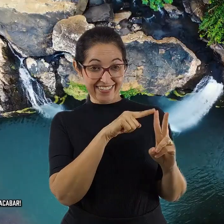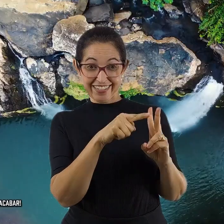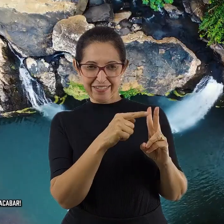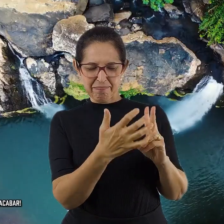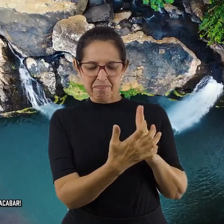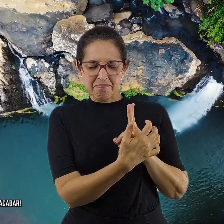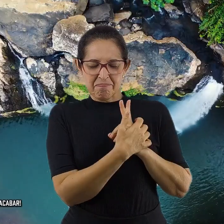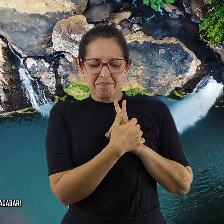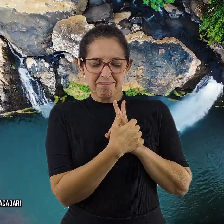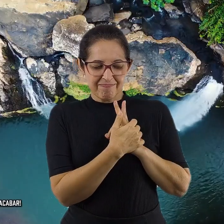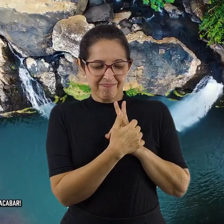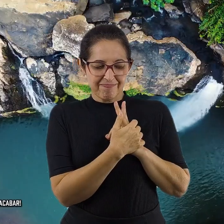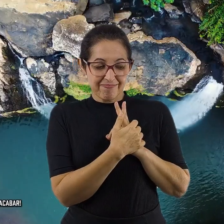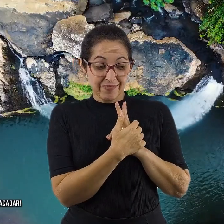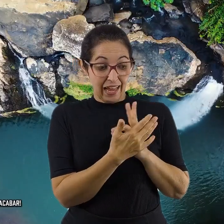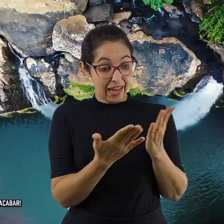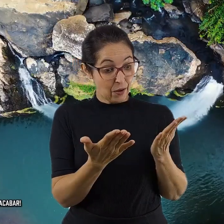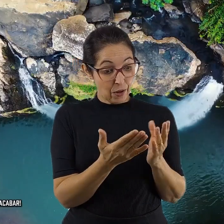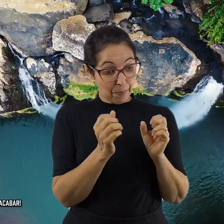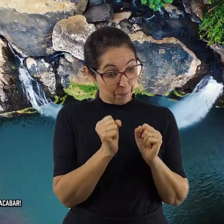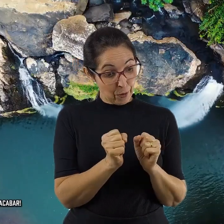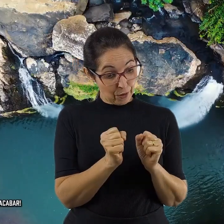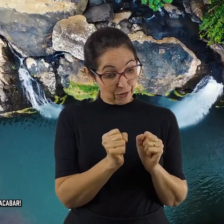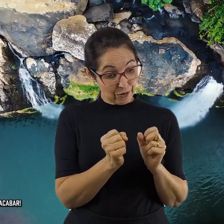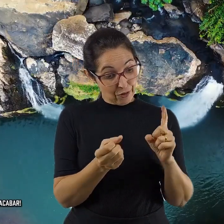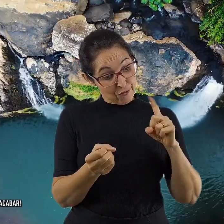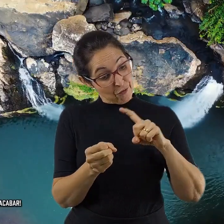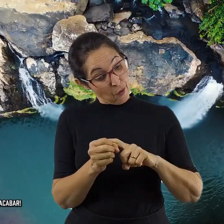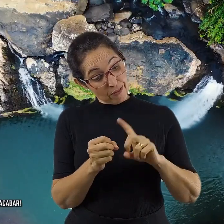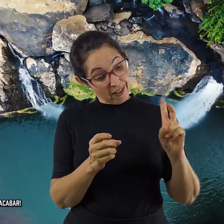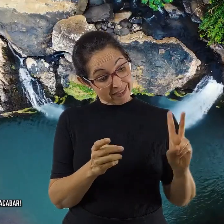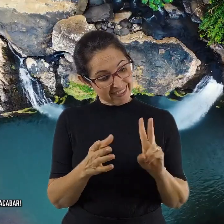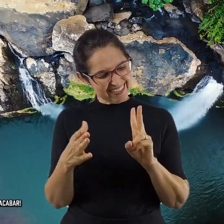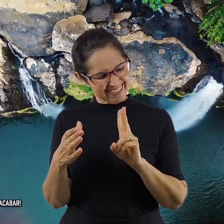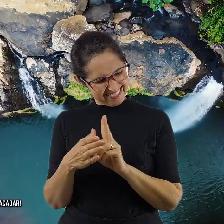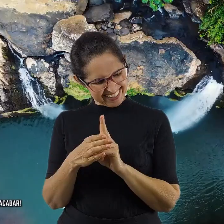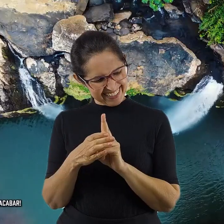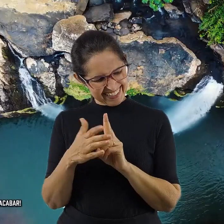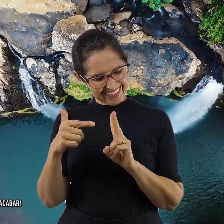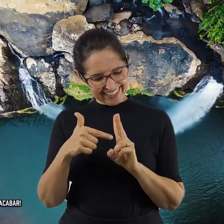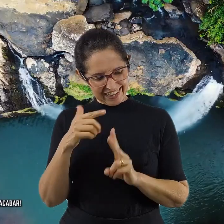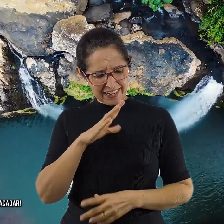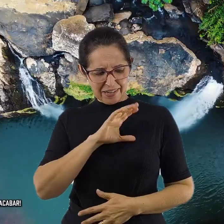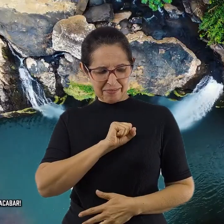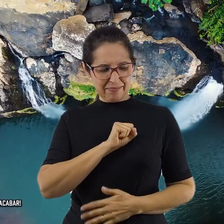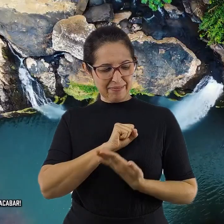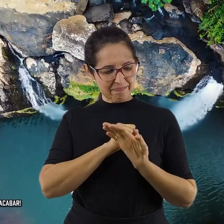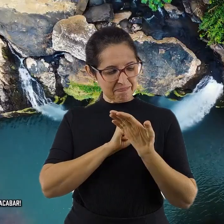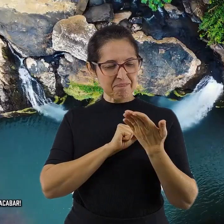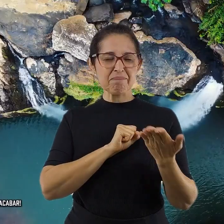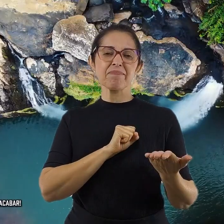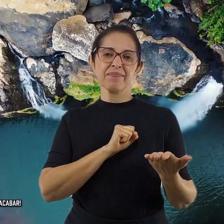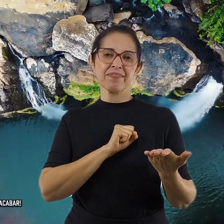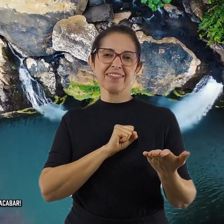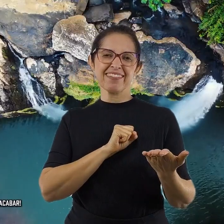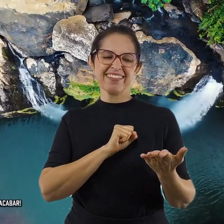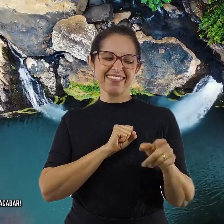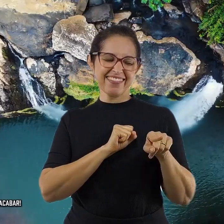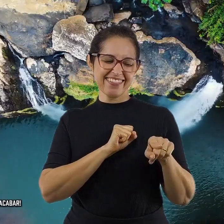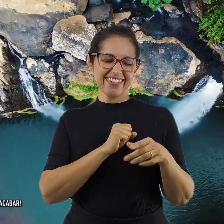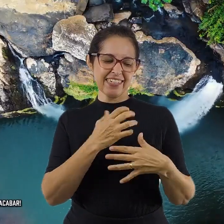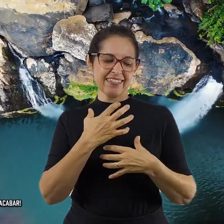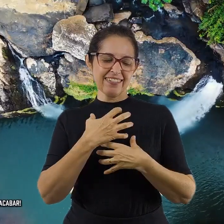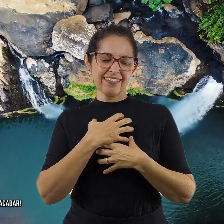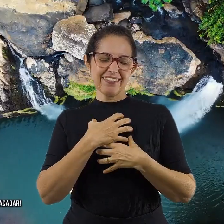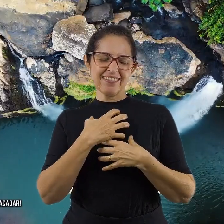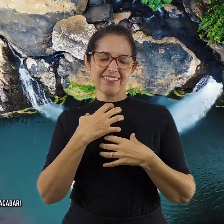Ola lá raça cante cheio. porque é momento de voltar, meus filhos. Ei lá na rai. E neste amor, Desci. eu quero vos fazer